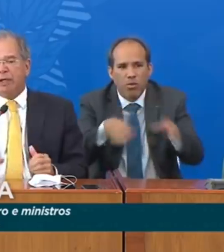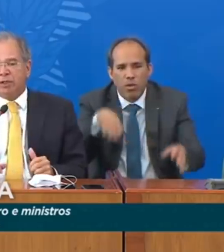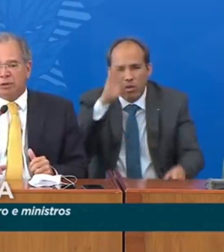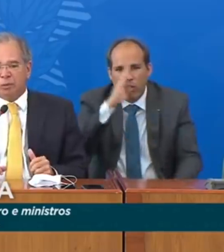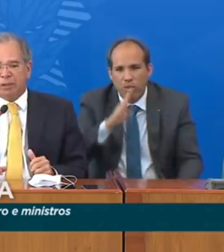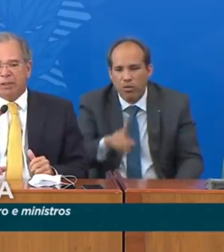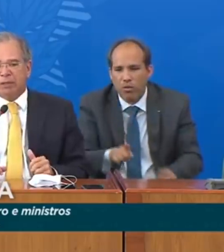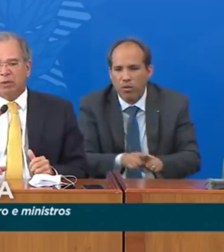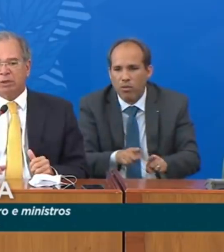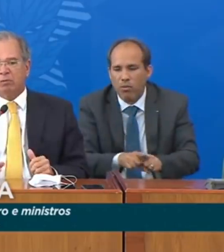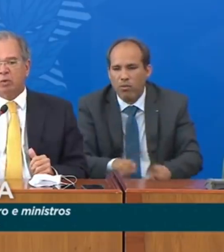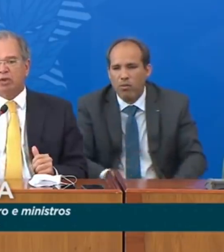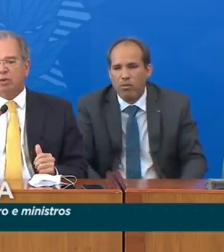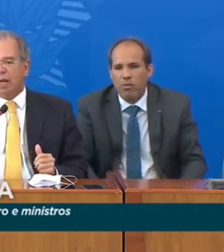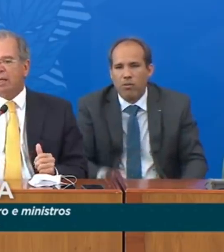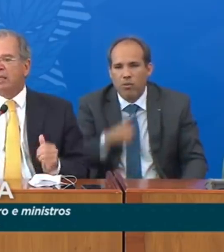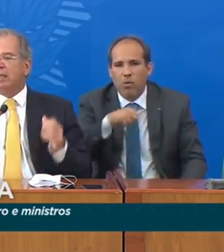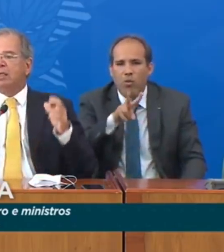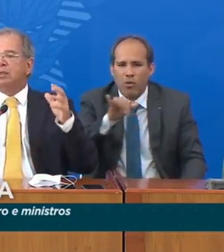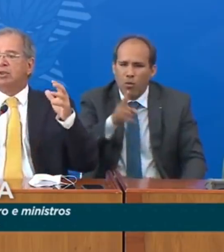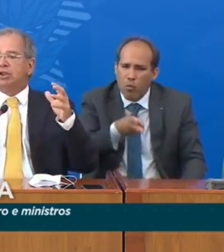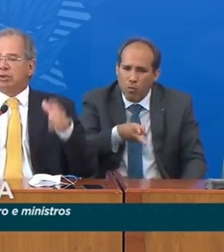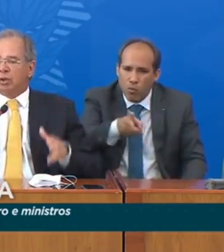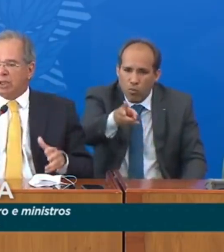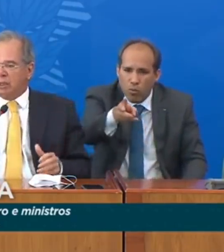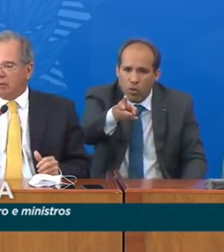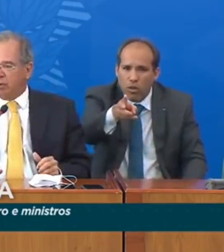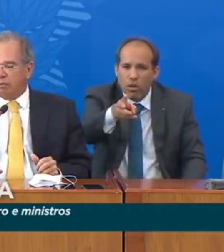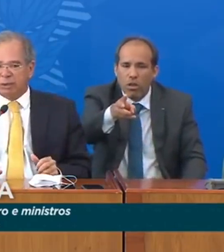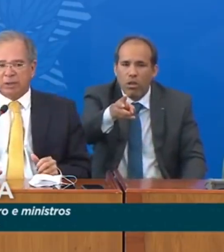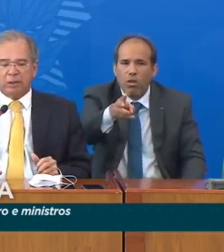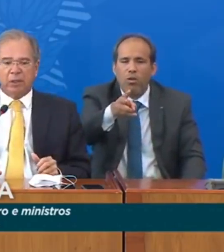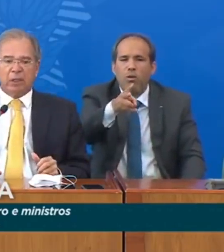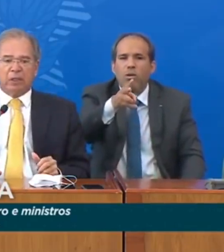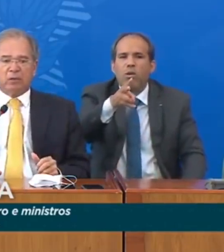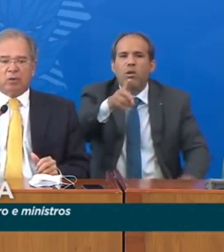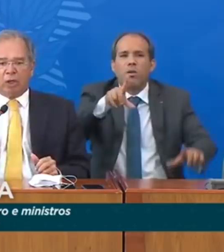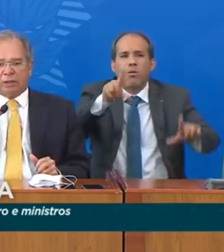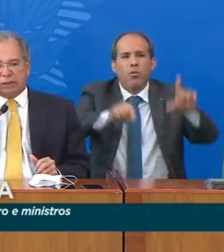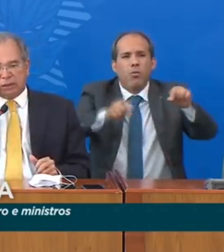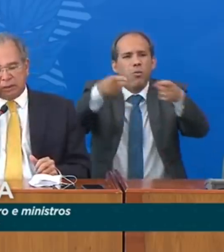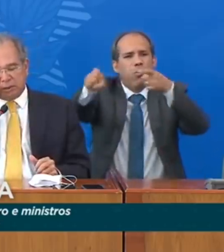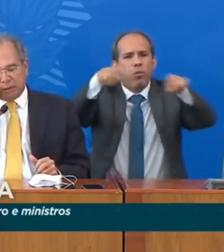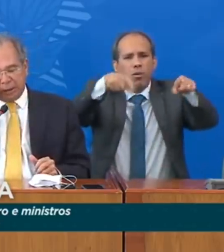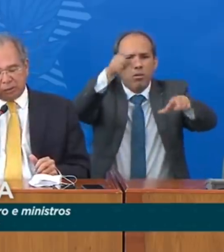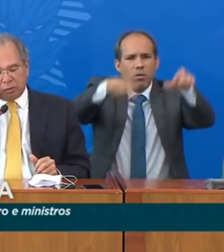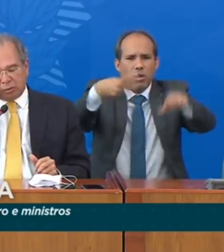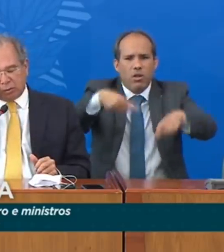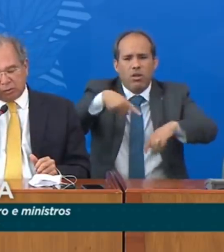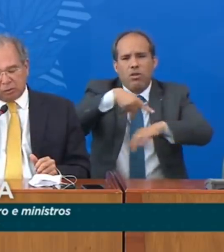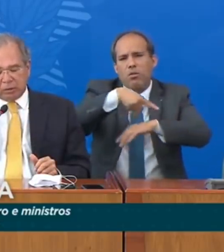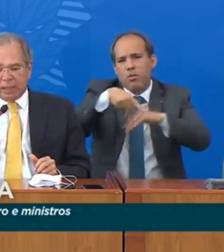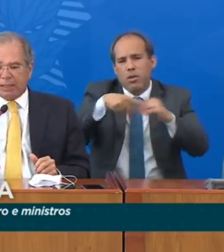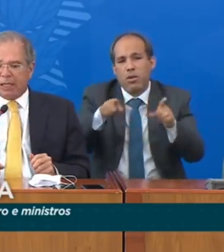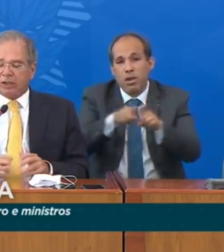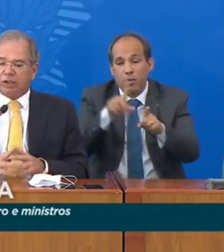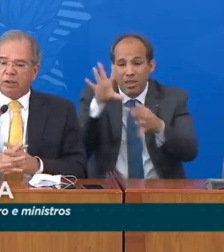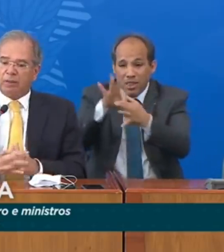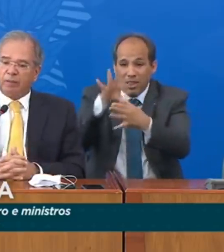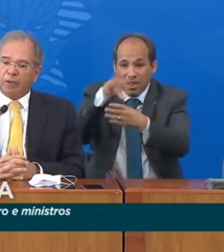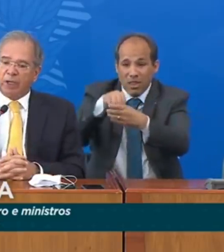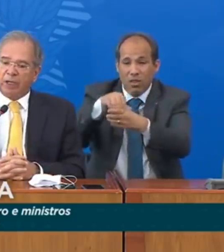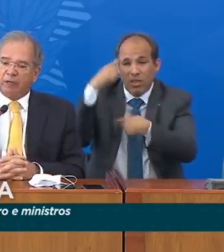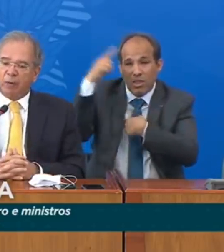como enfatiza o presidente, nós temos que continuar desonerando o povo brasileiro. Nós, dentro da ideia